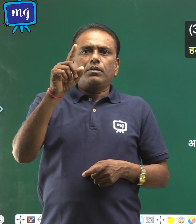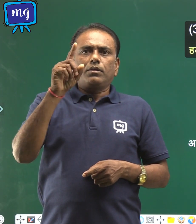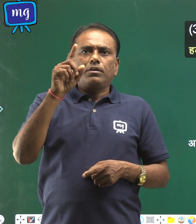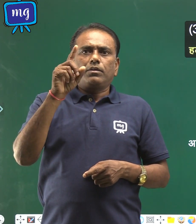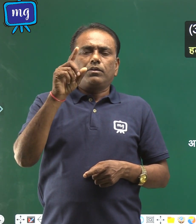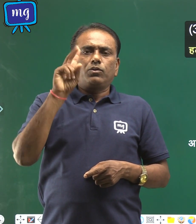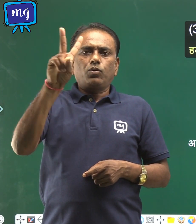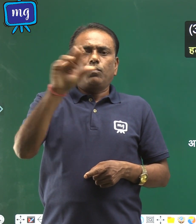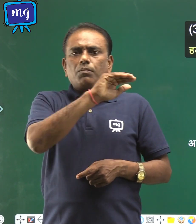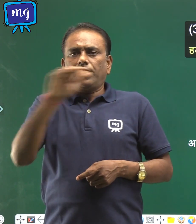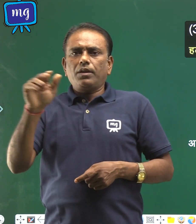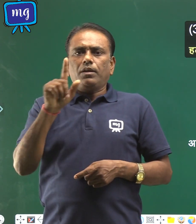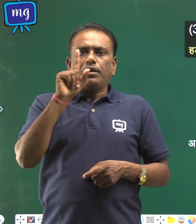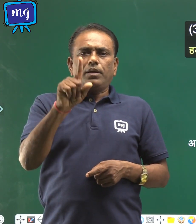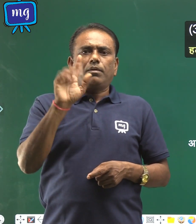12/15